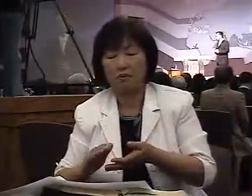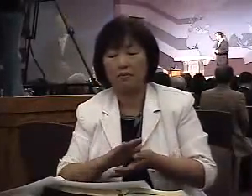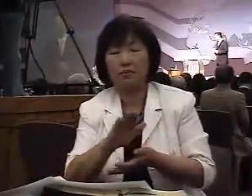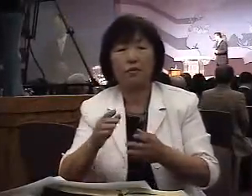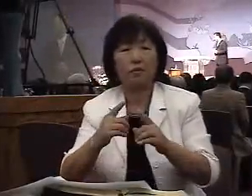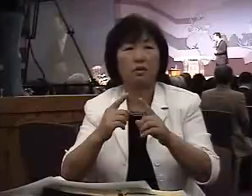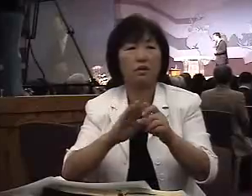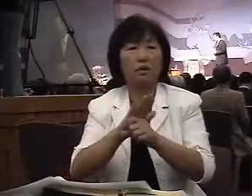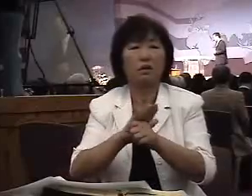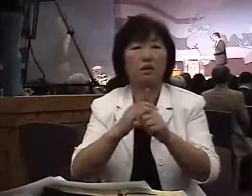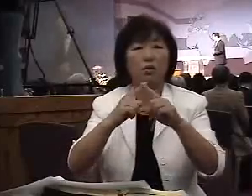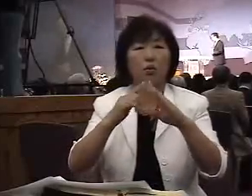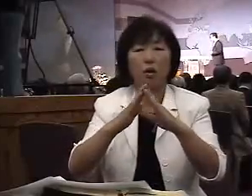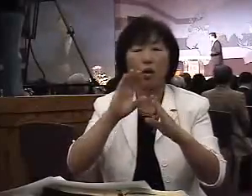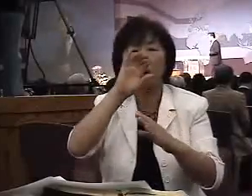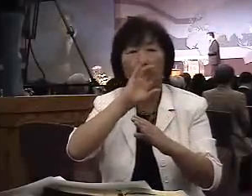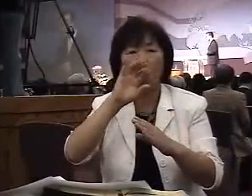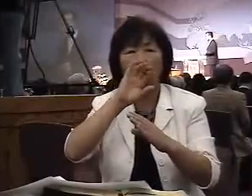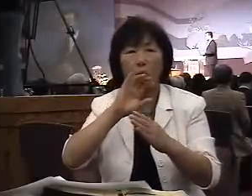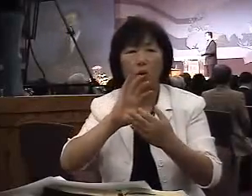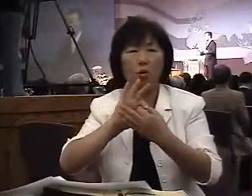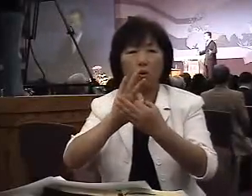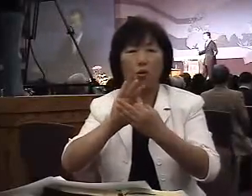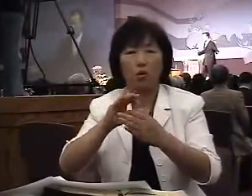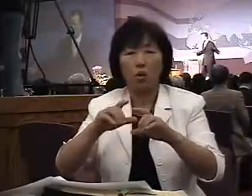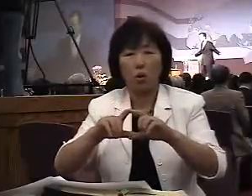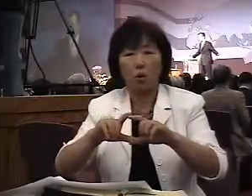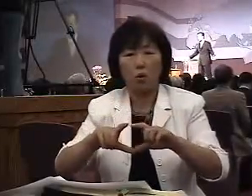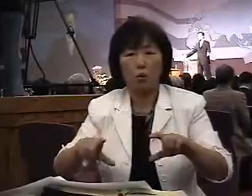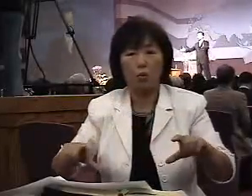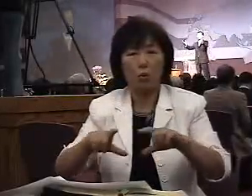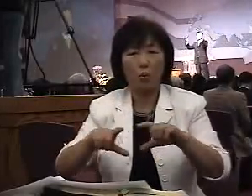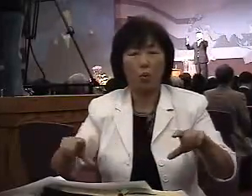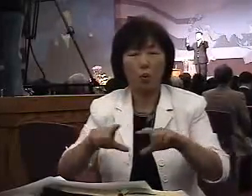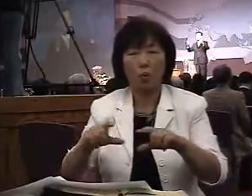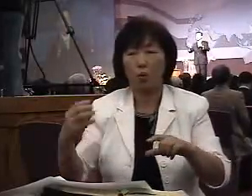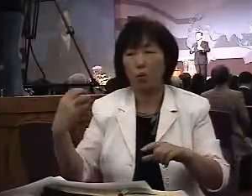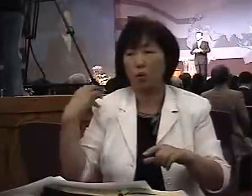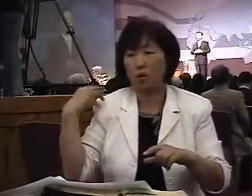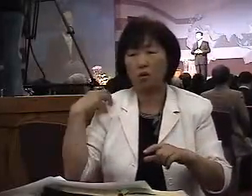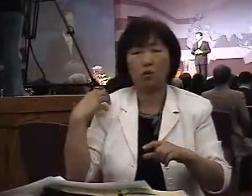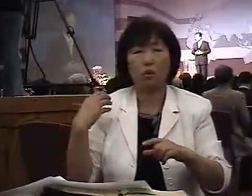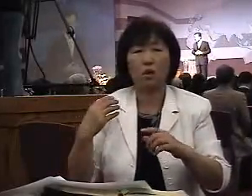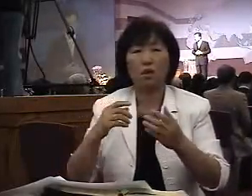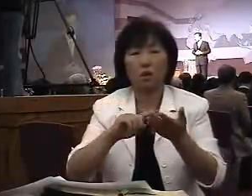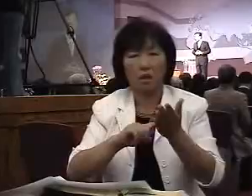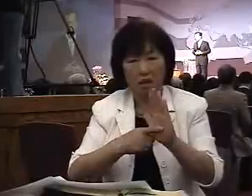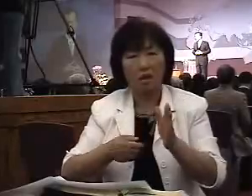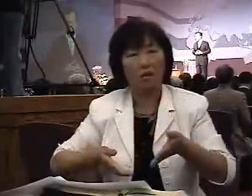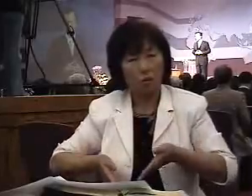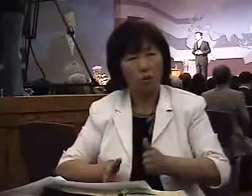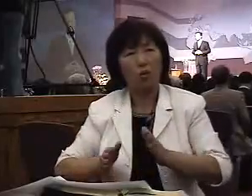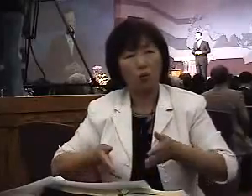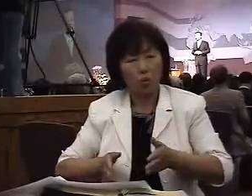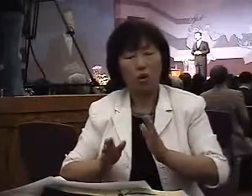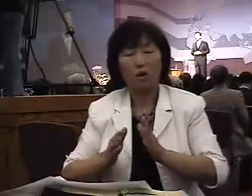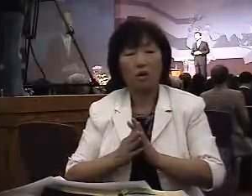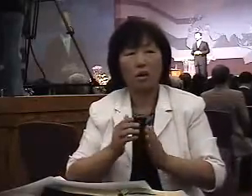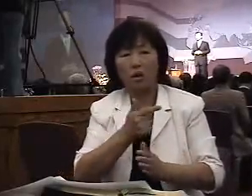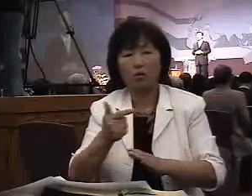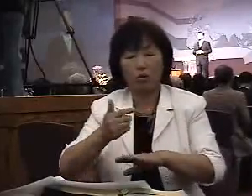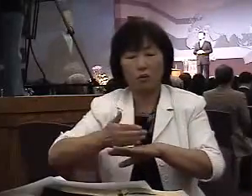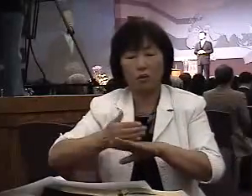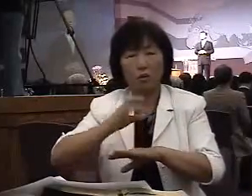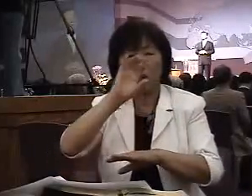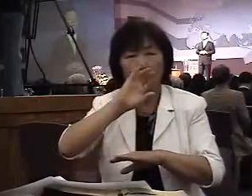우리 교회는 훈련을 통해 평신도 지도자들이 계속 배출되는 교회입니다. 너무나 감사해요.